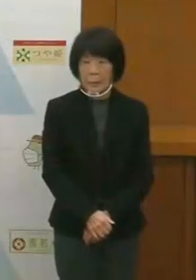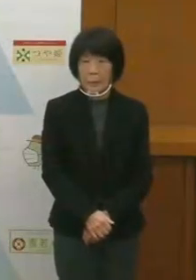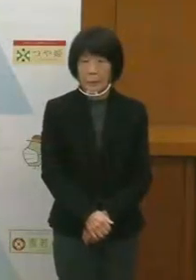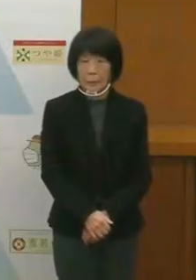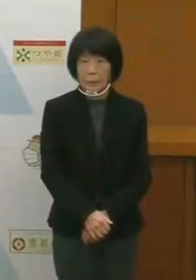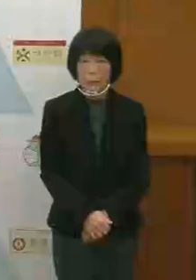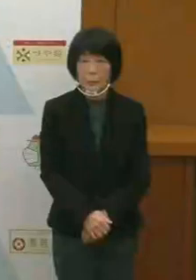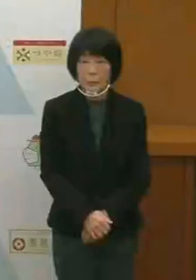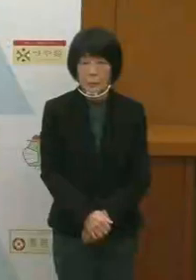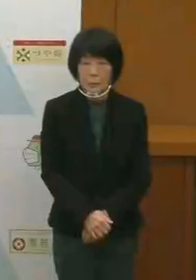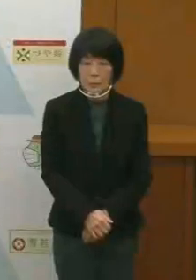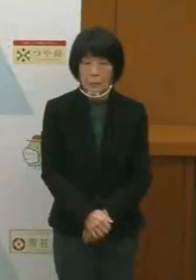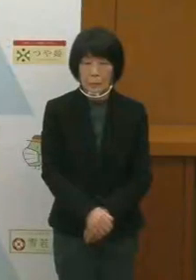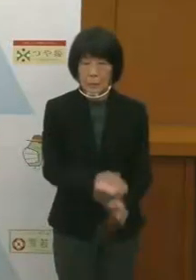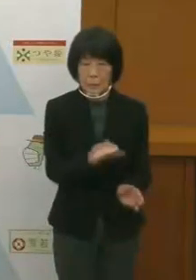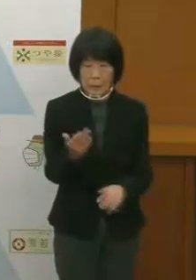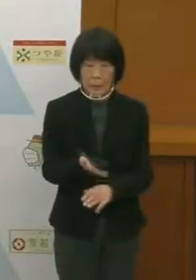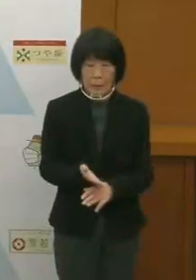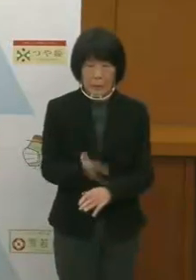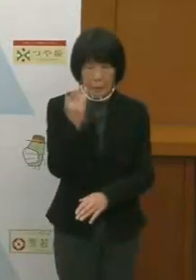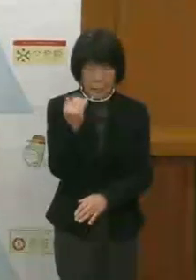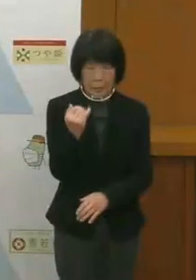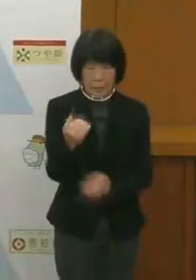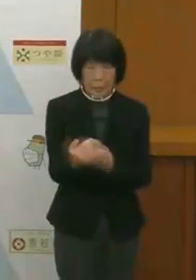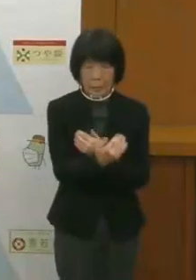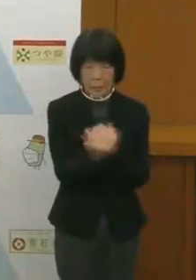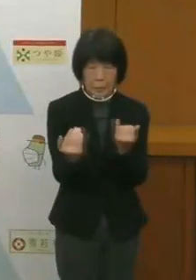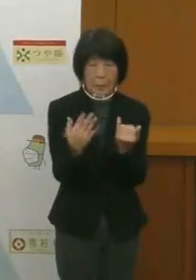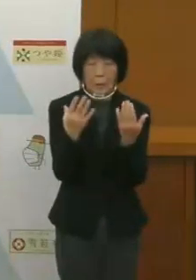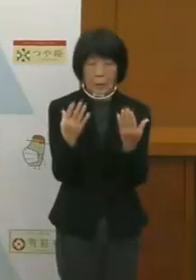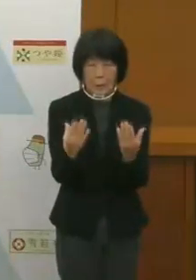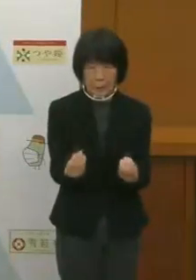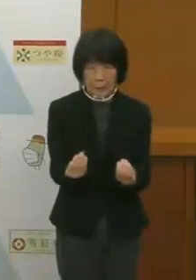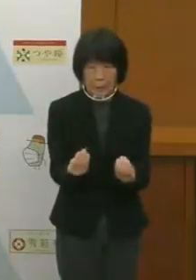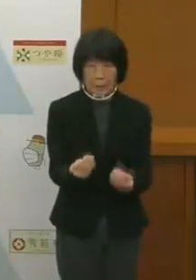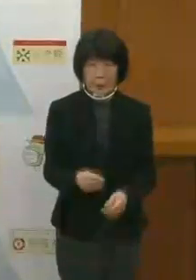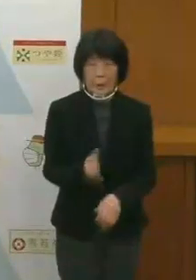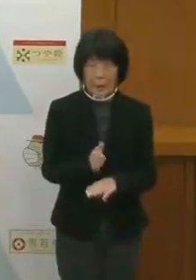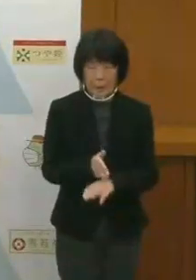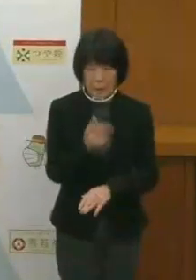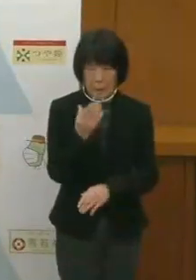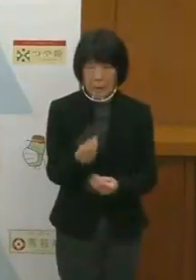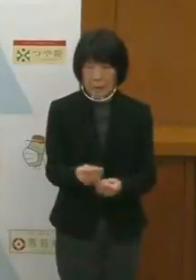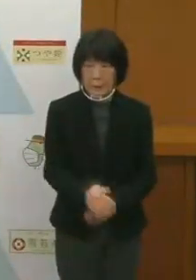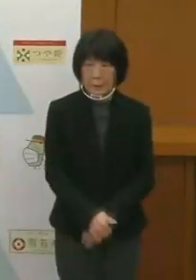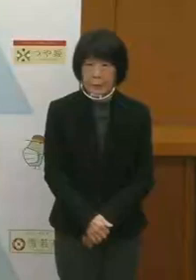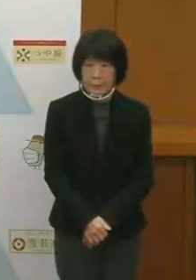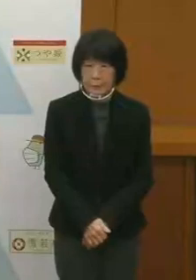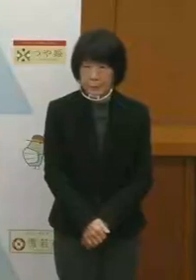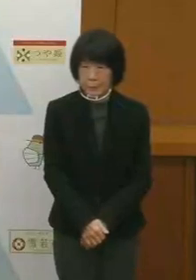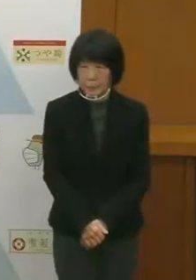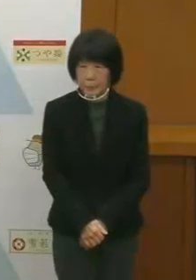それではないようですので、以上をもちまして定例記者会見終了させていただきます。どうもありがとうございました。